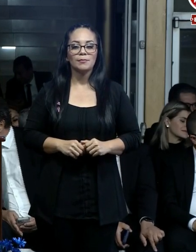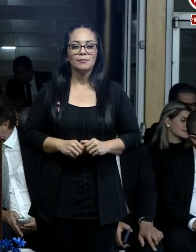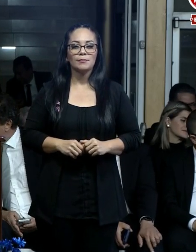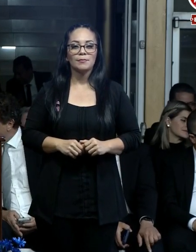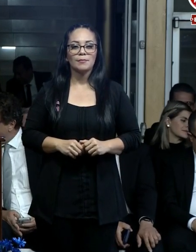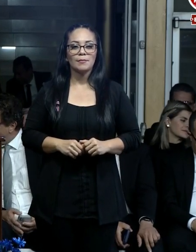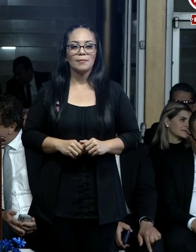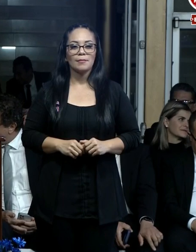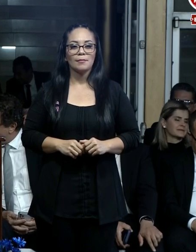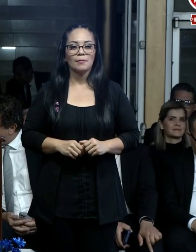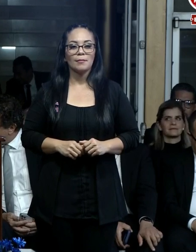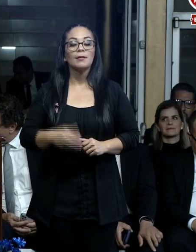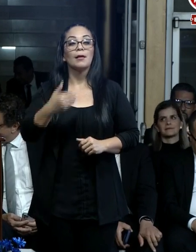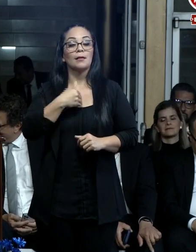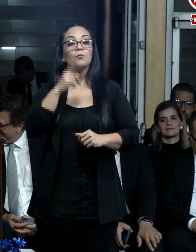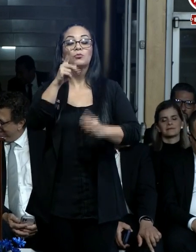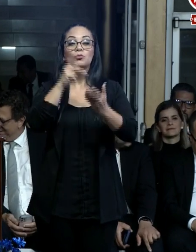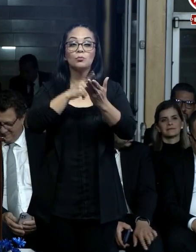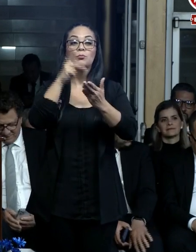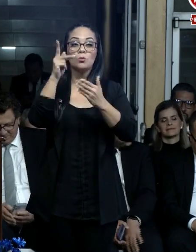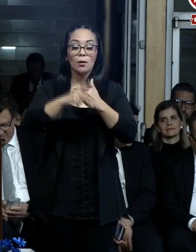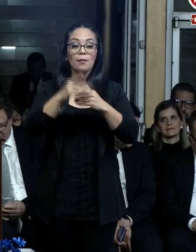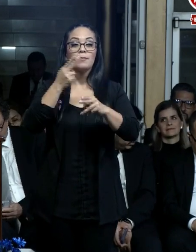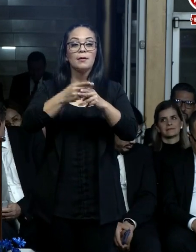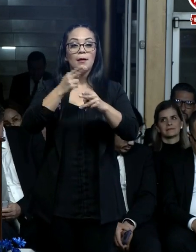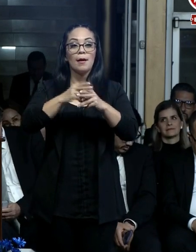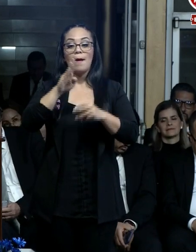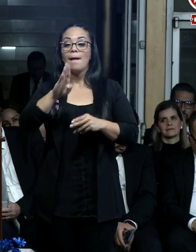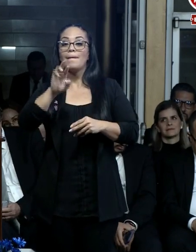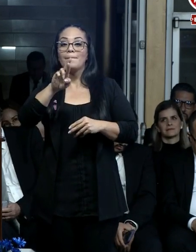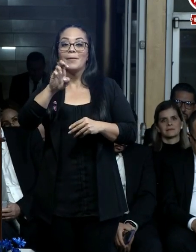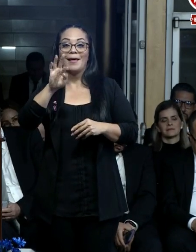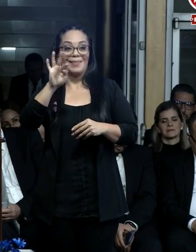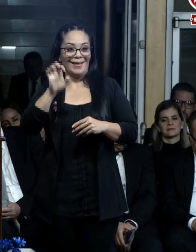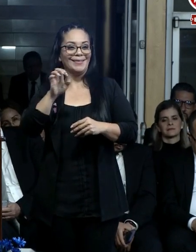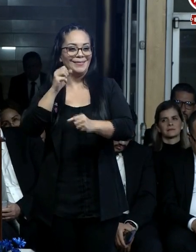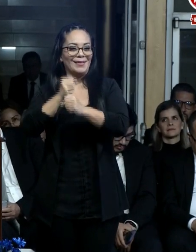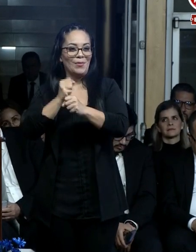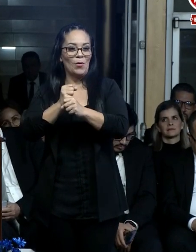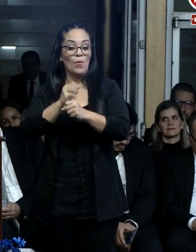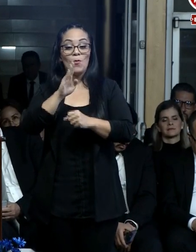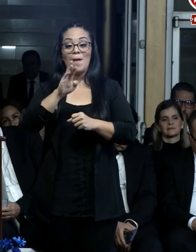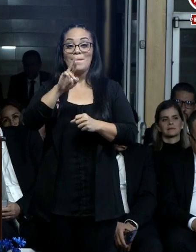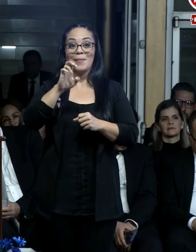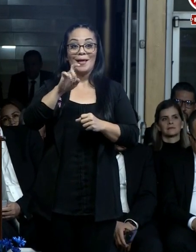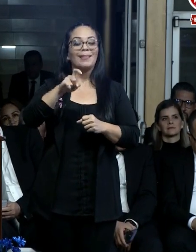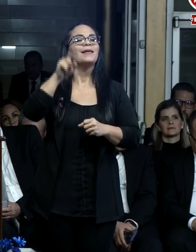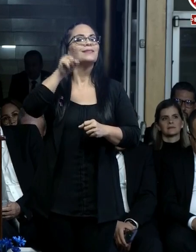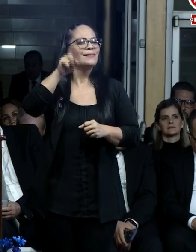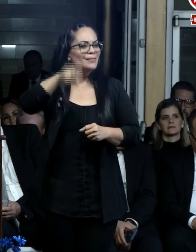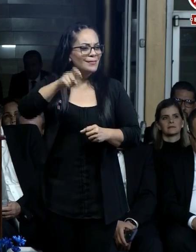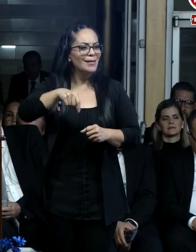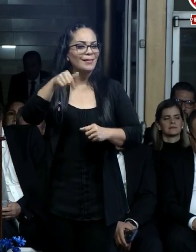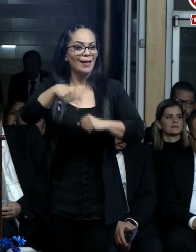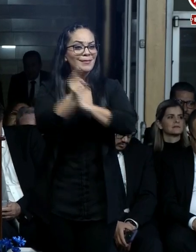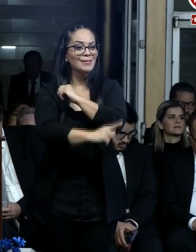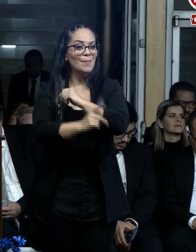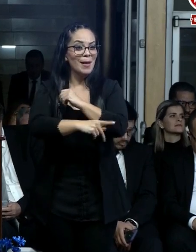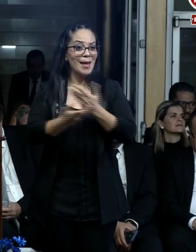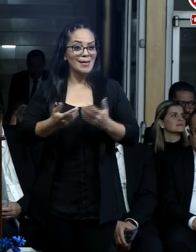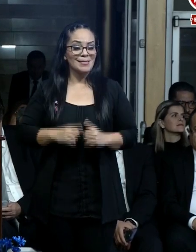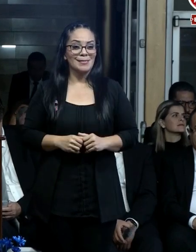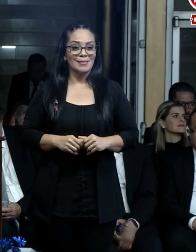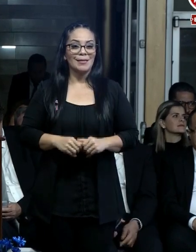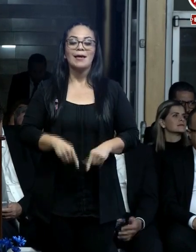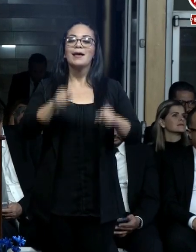Tenemos un programa que se llama Brete, porque Brete es lo que necesita este país.